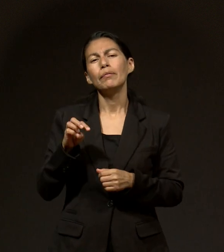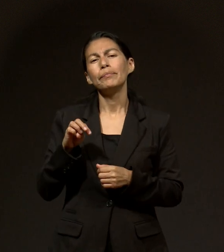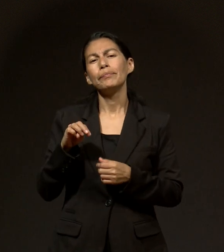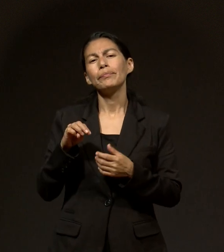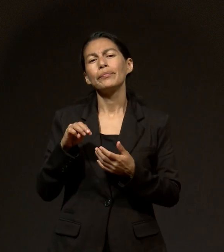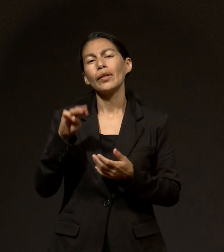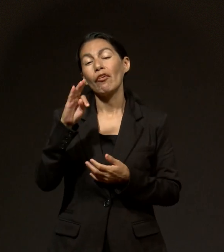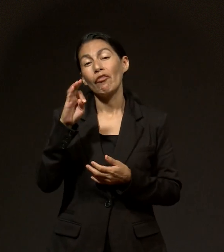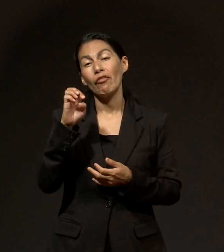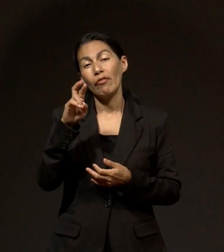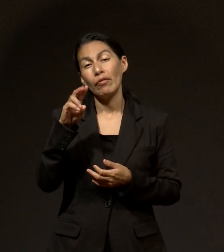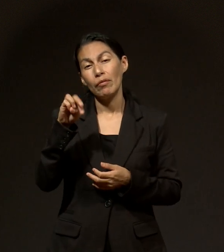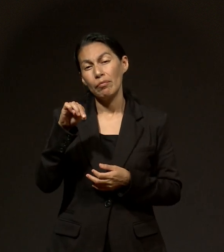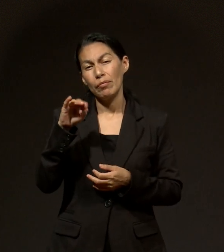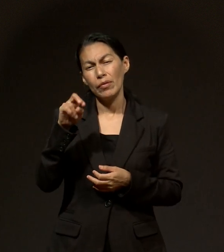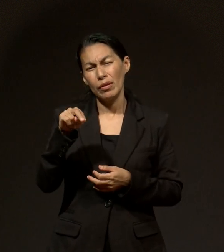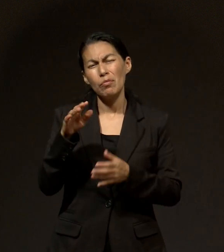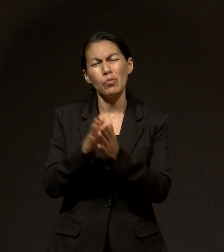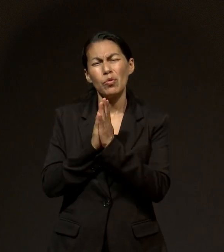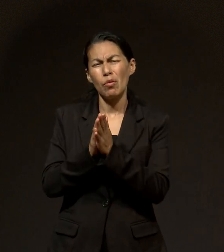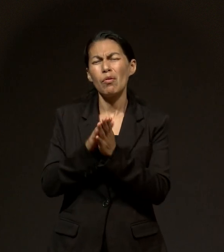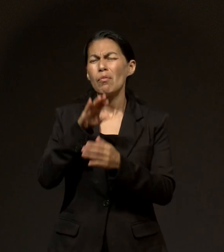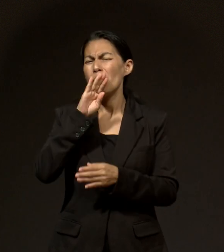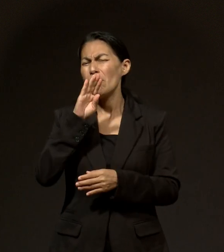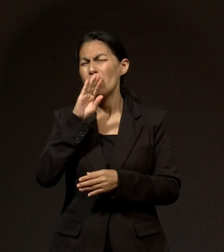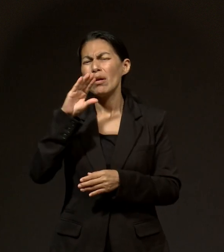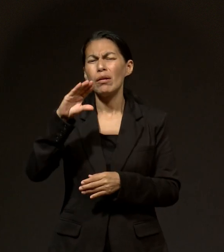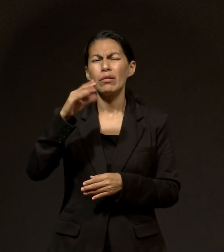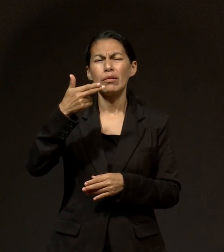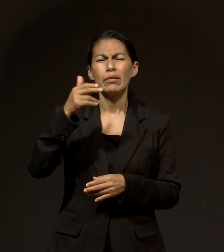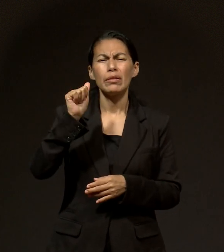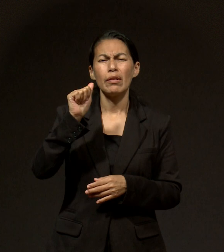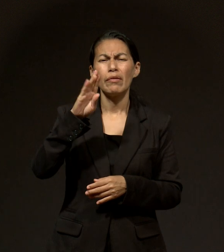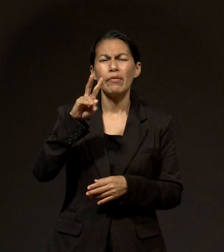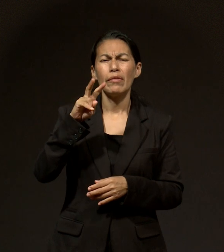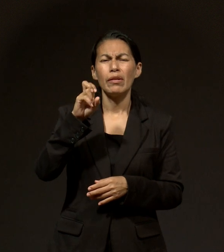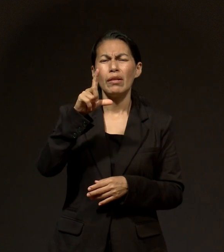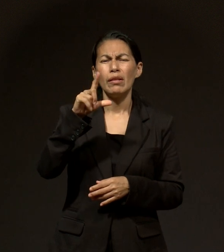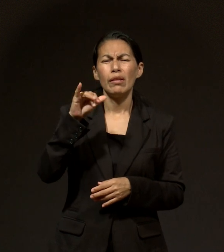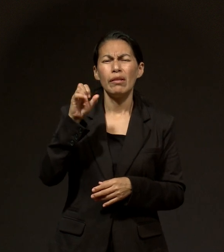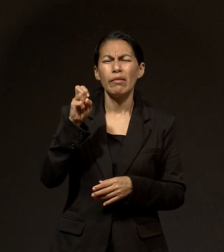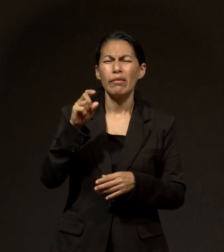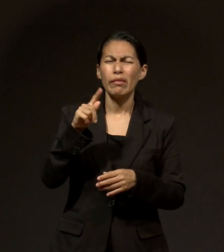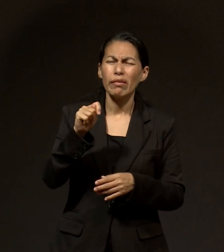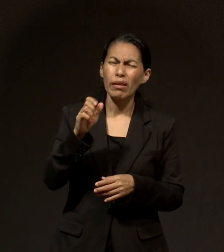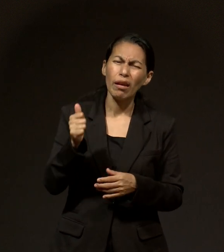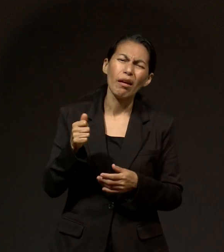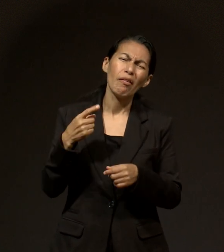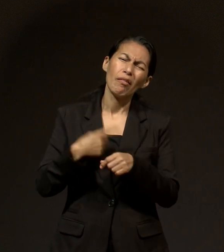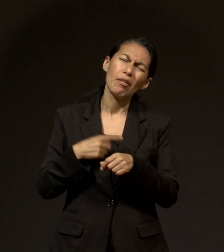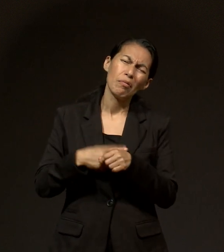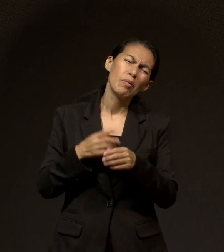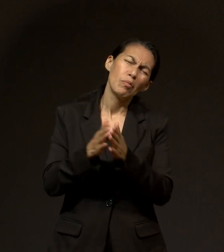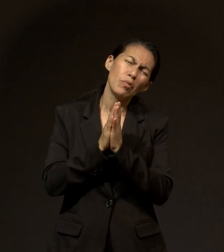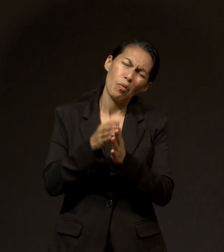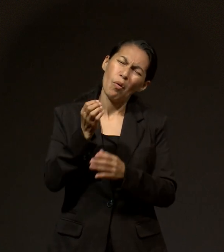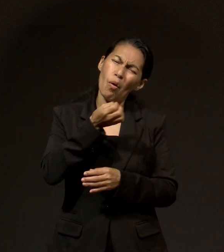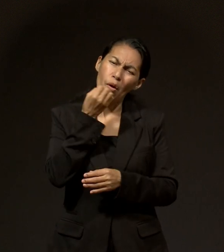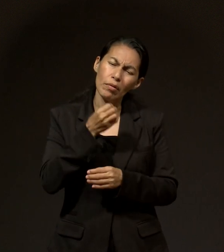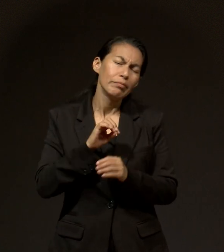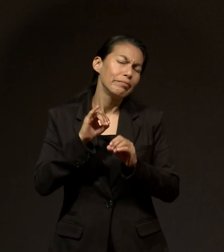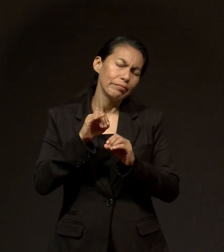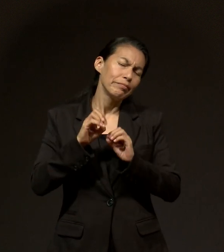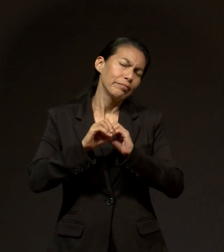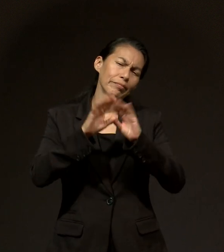persona mayor Vamos a estar orando Fermín Por tu mamá Chabelita Guillermina Moreno Y